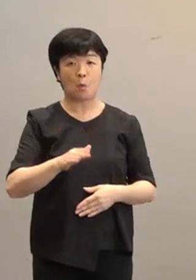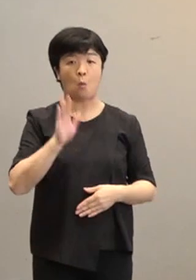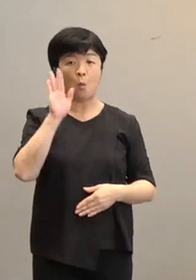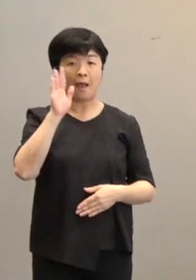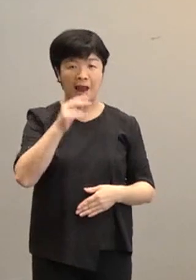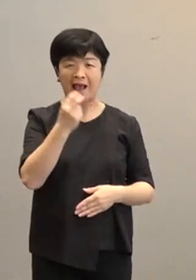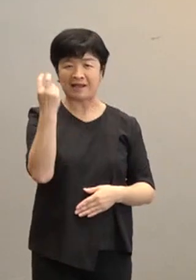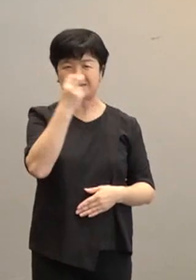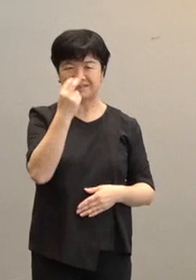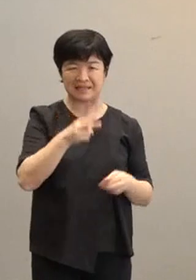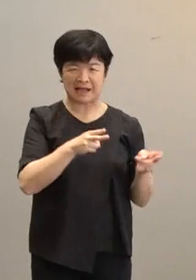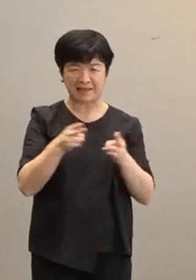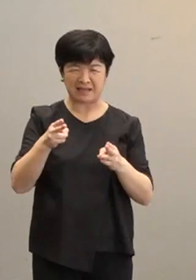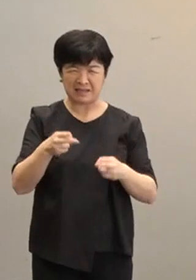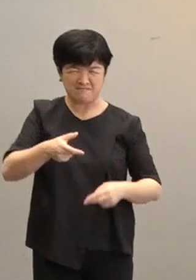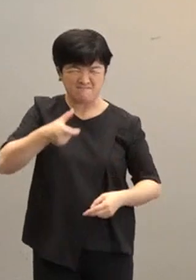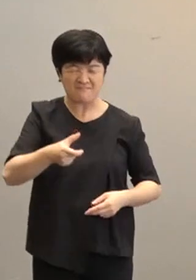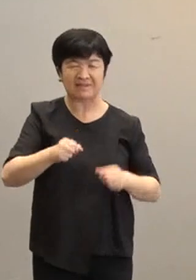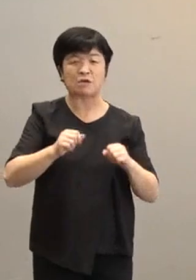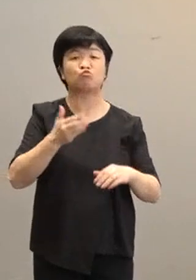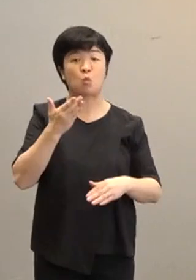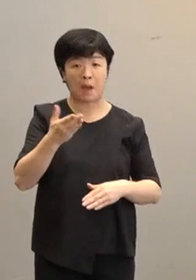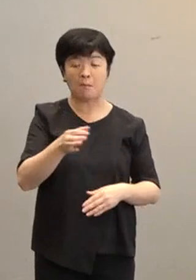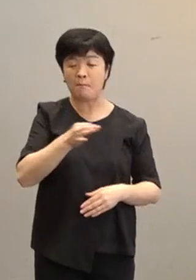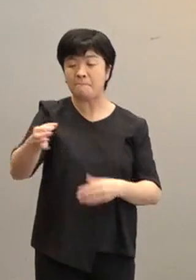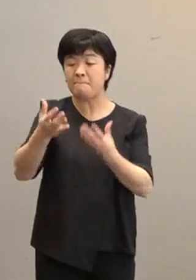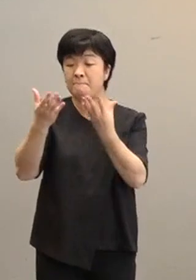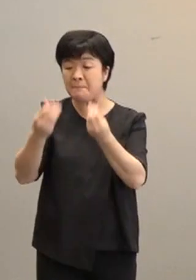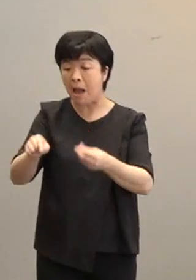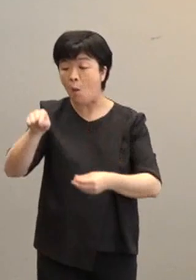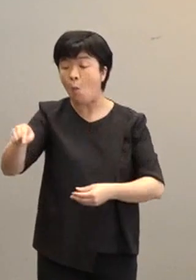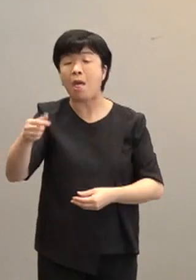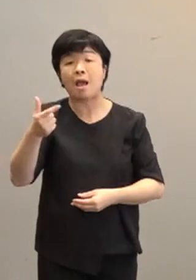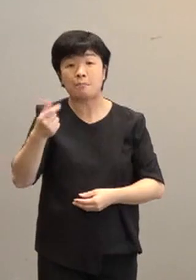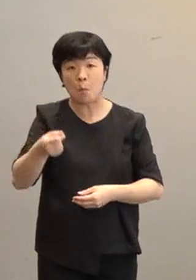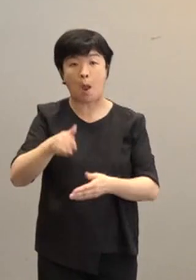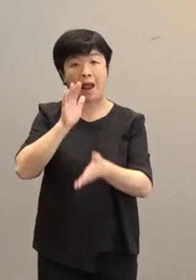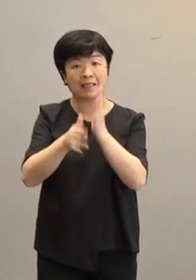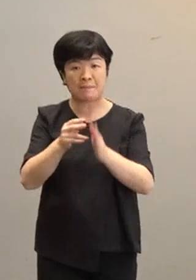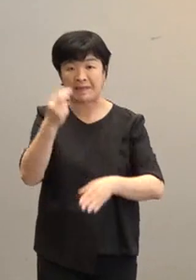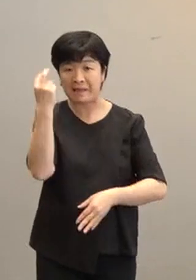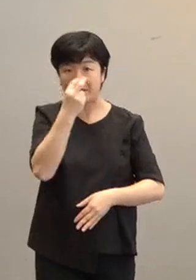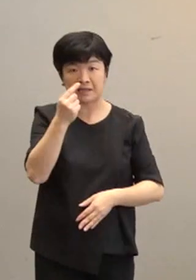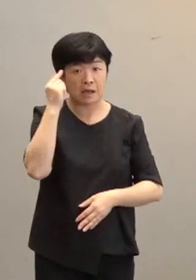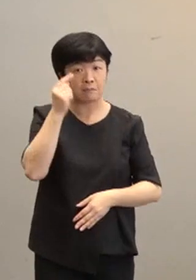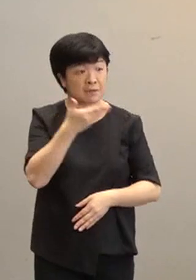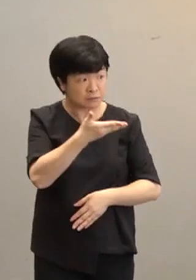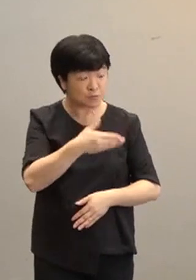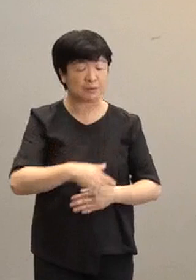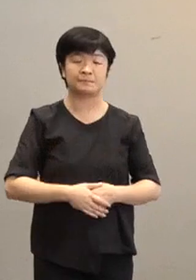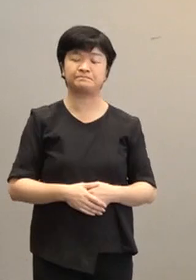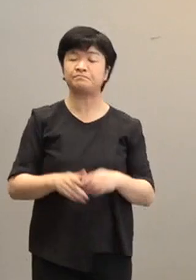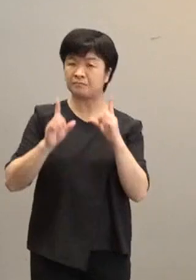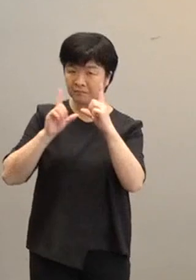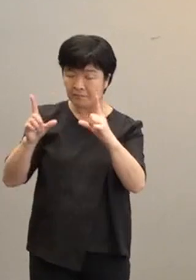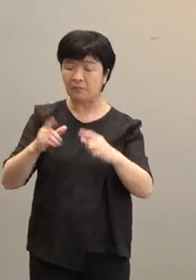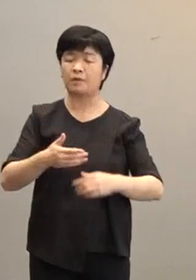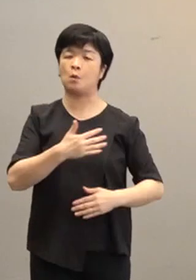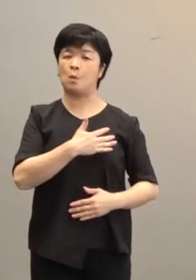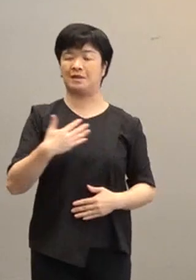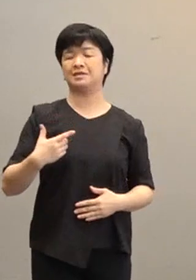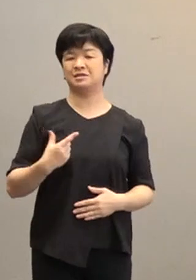されたりですとか、すでに交付済みの件をこう遡って再点検されるようなことはお考えでしょうか。 我々もですね、